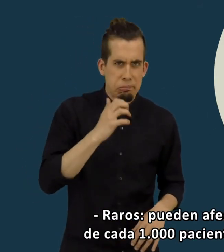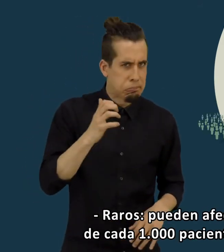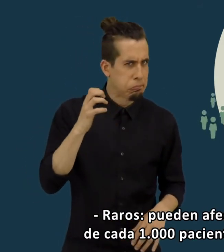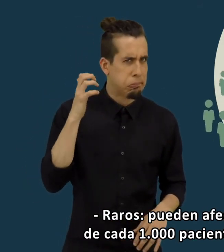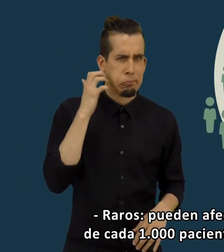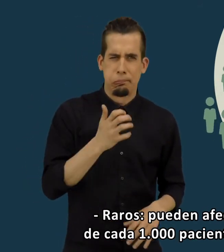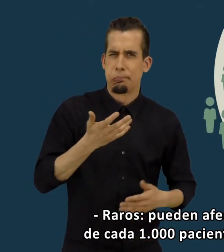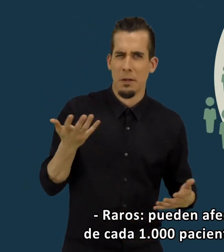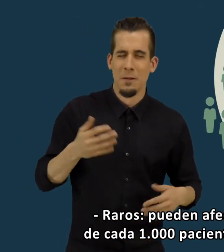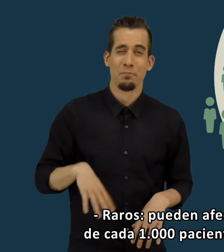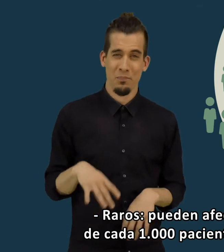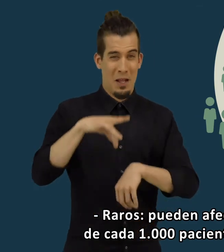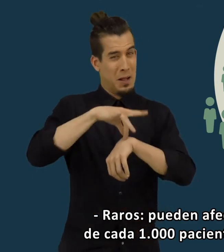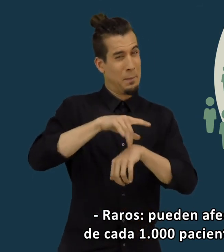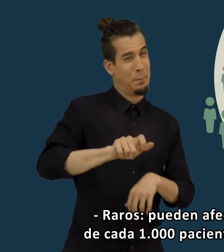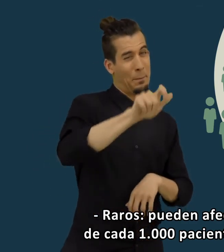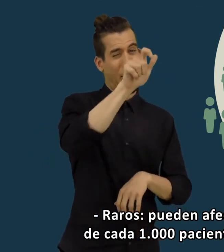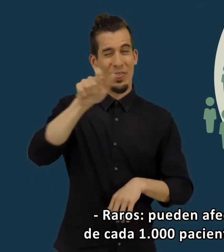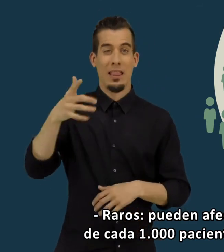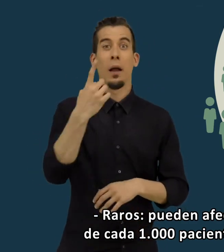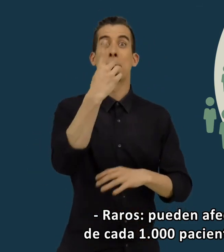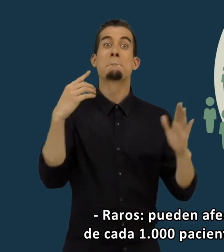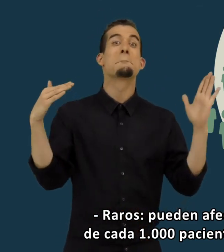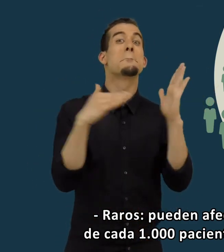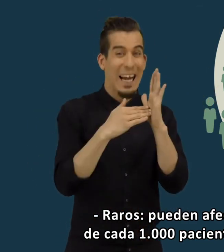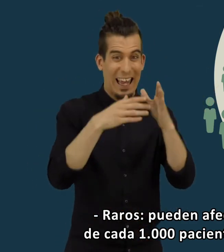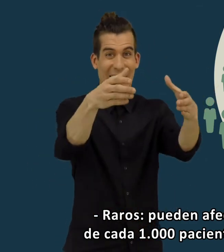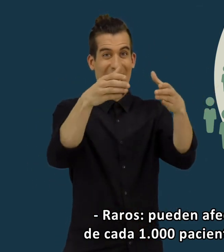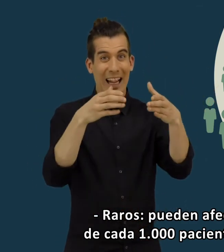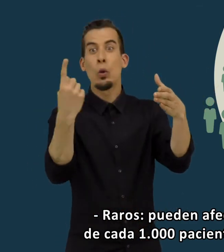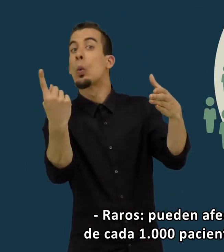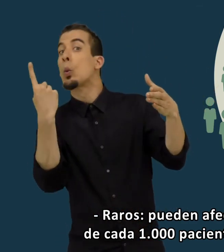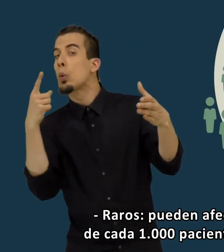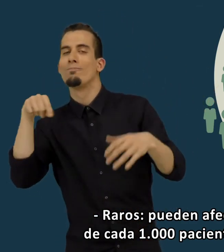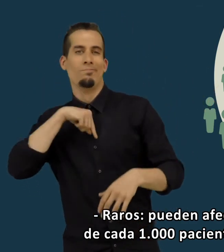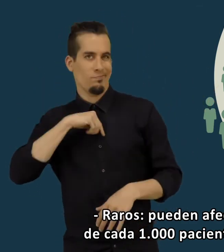Raros. Pueden afectar hasta 1 de cada 1000 pacientes o personas.